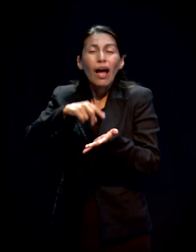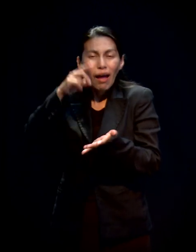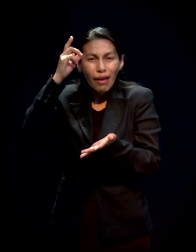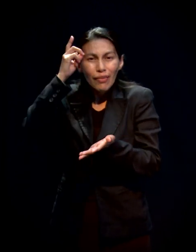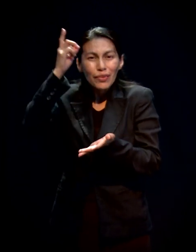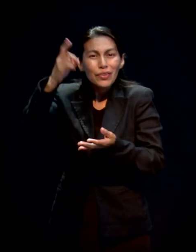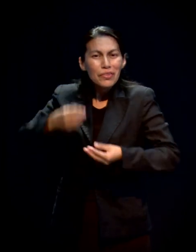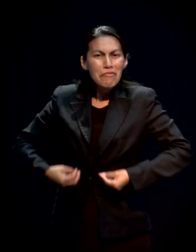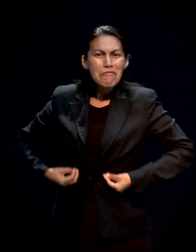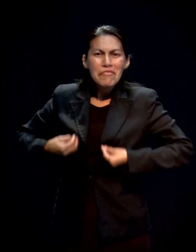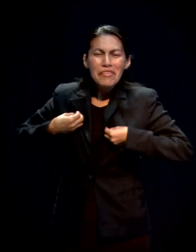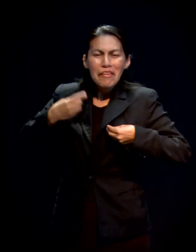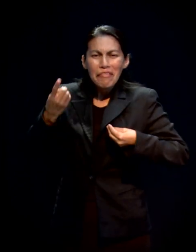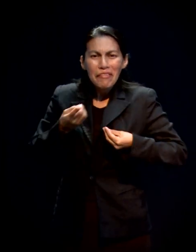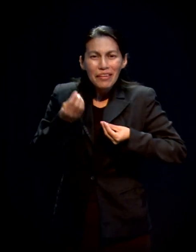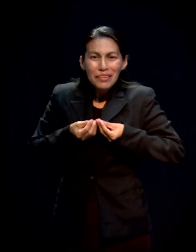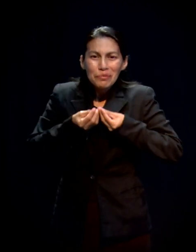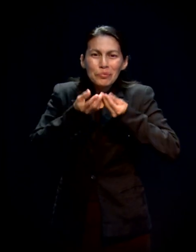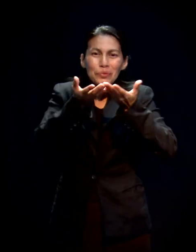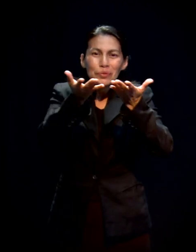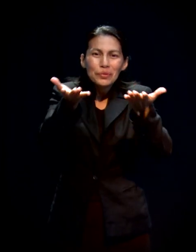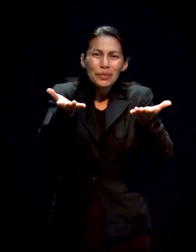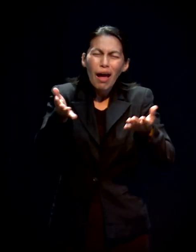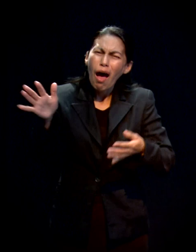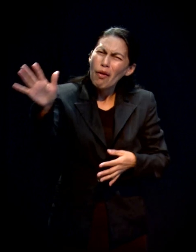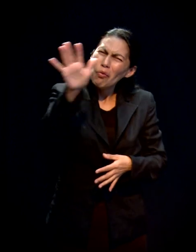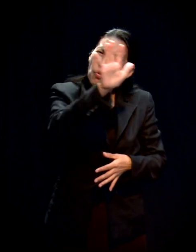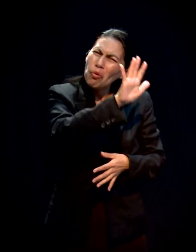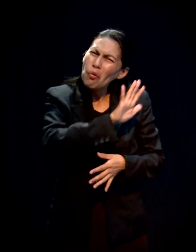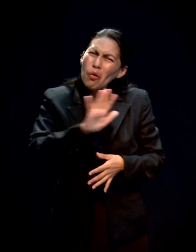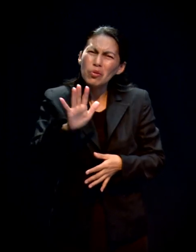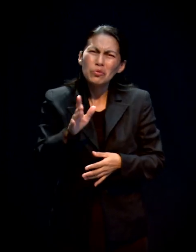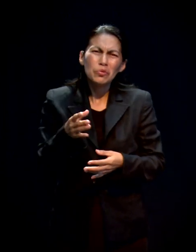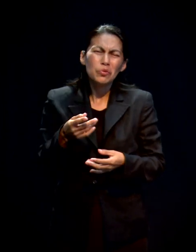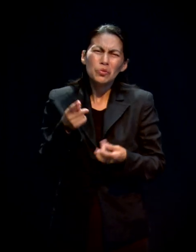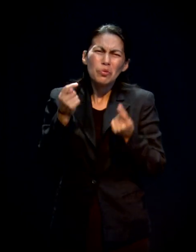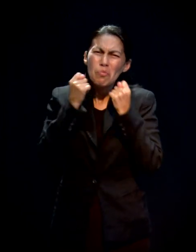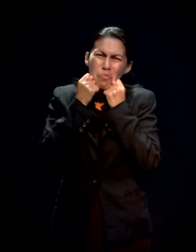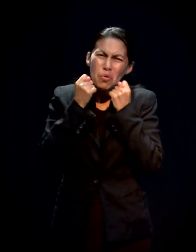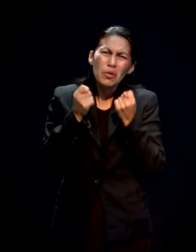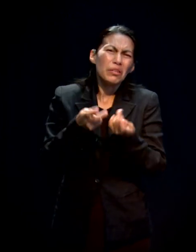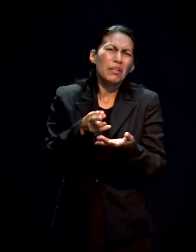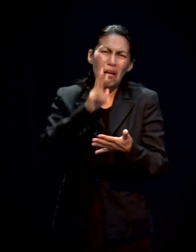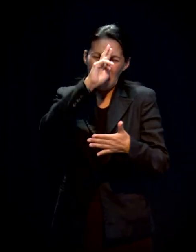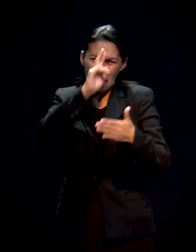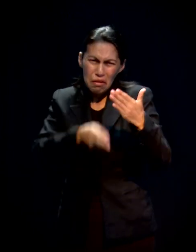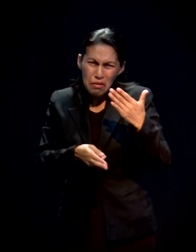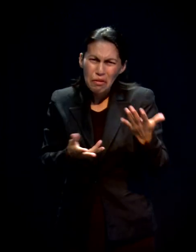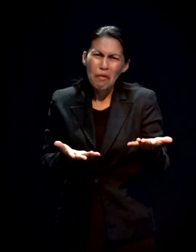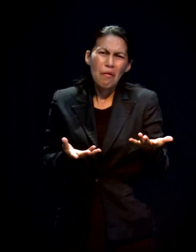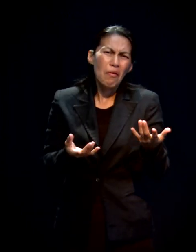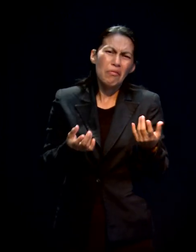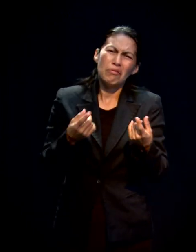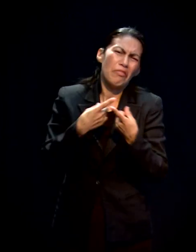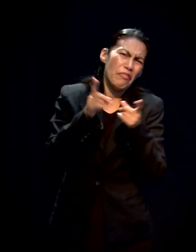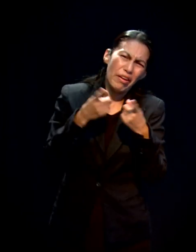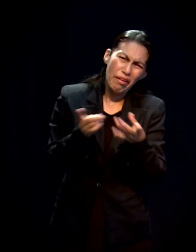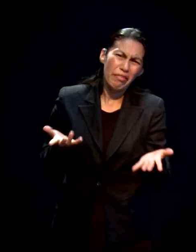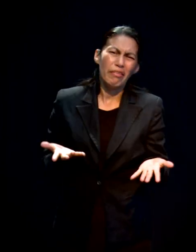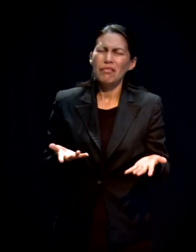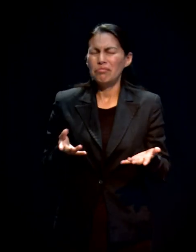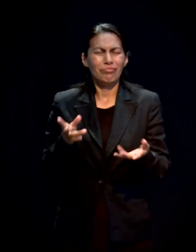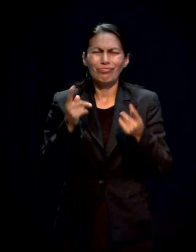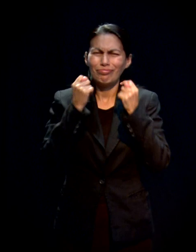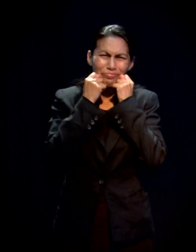esa promesa todos sin limitación de denominación religiosa todos estamos invitados a estar